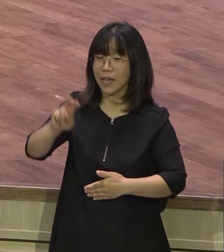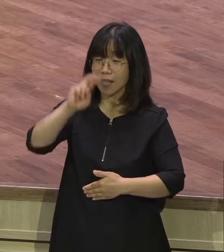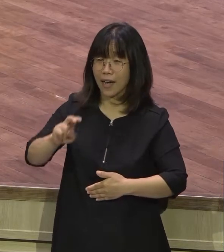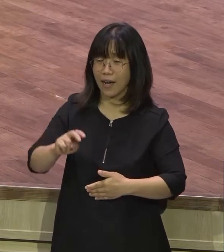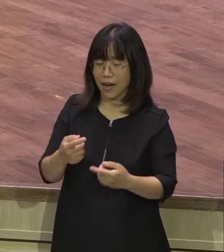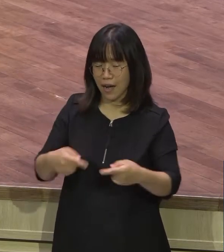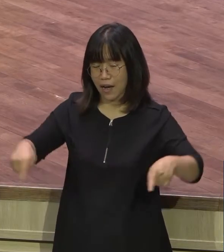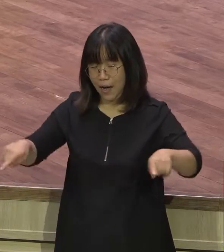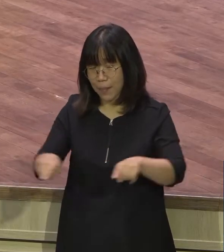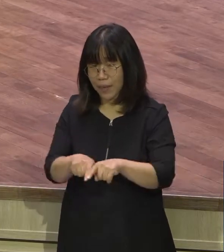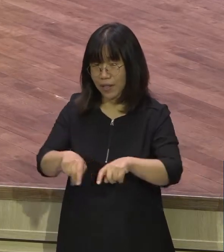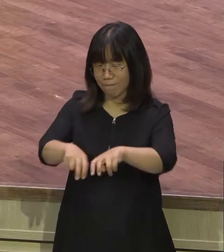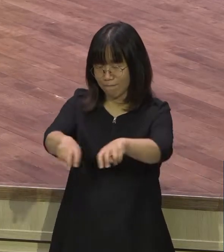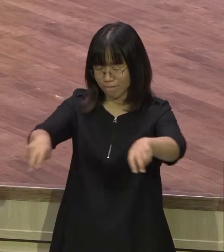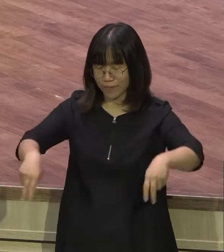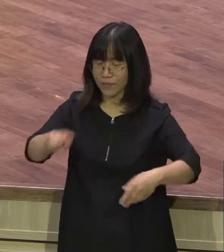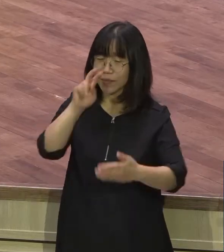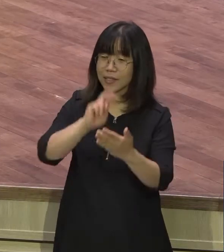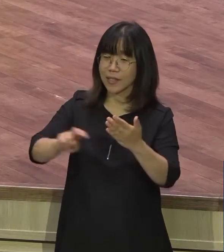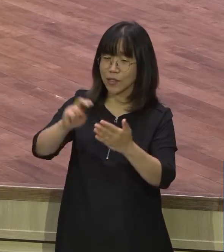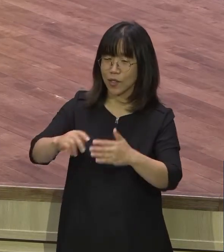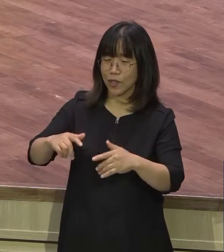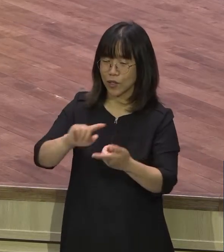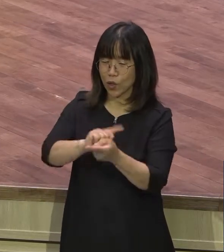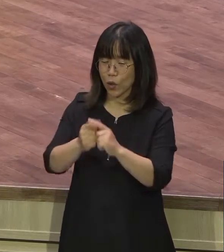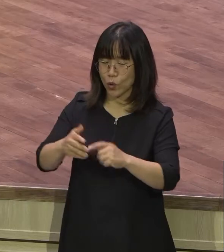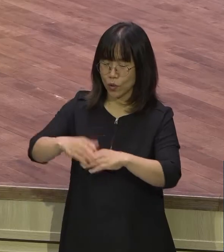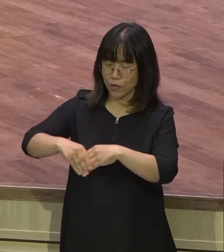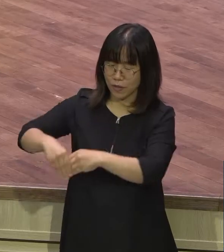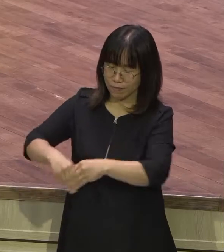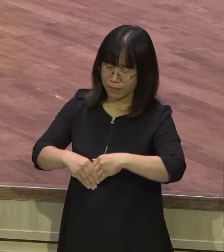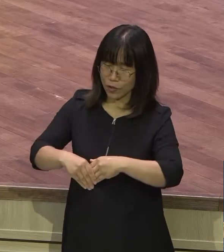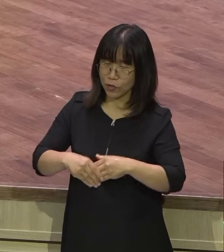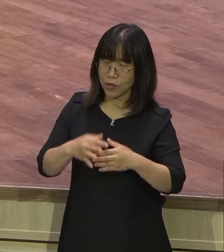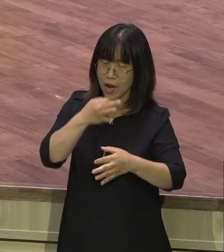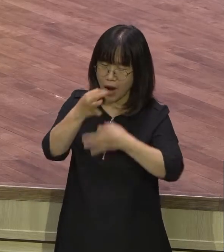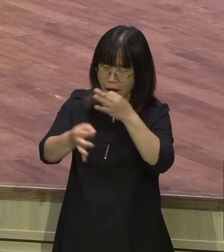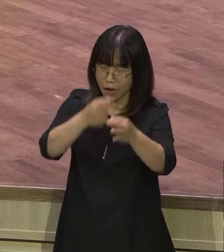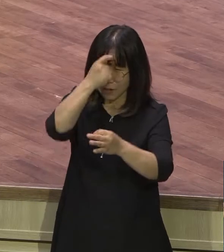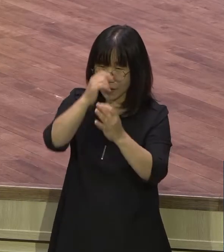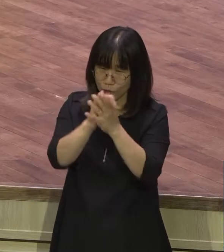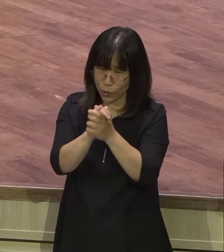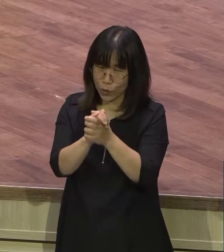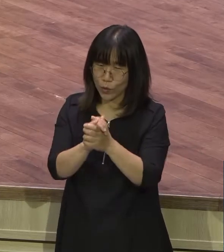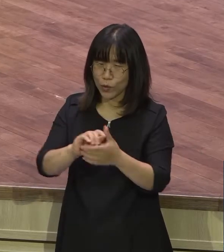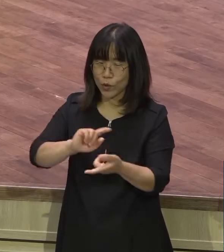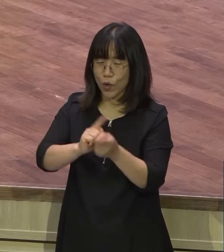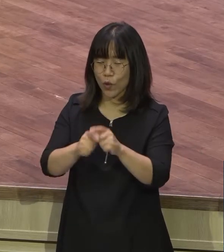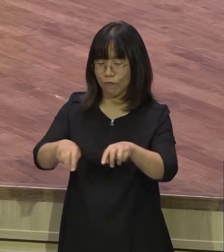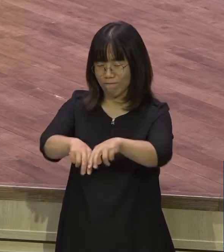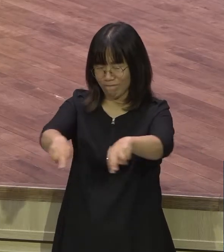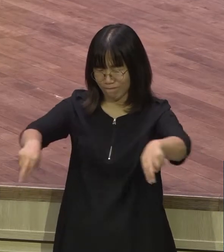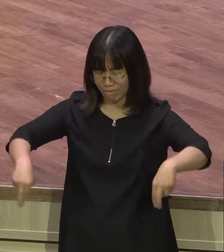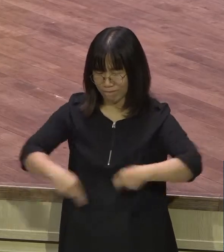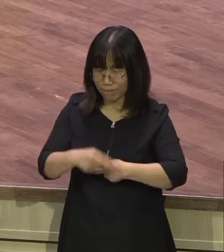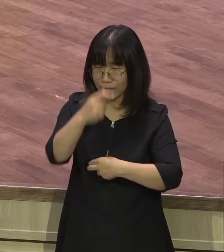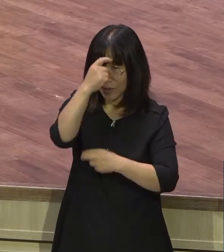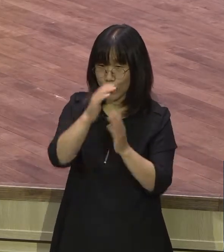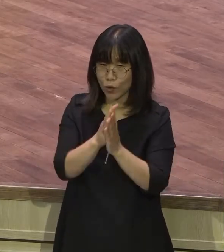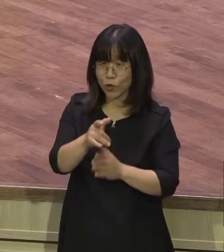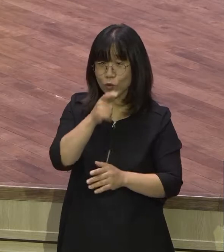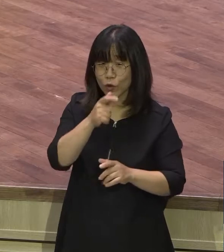함께 막 찬송하고 손잡고 통성 기도하고 전부 손 쫙 잡고 수요